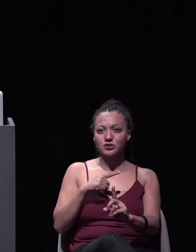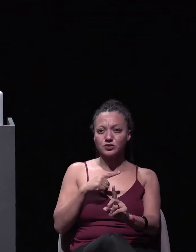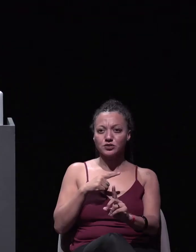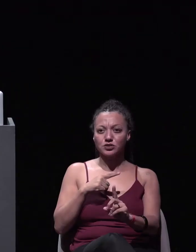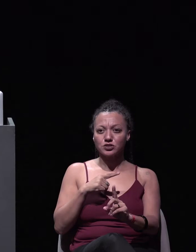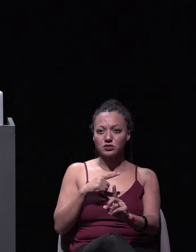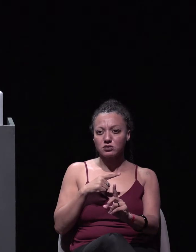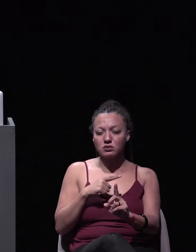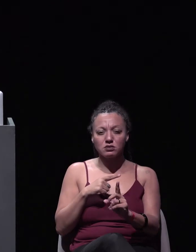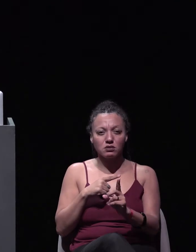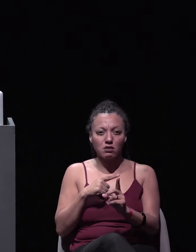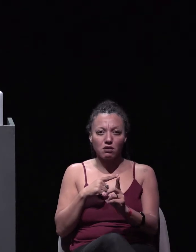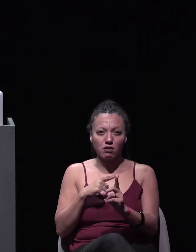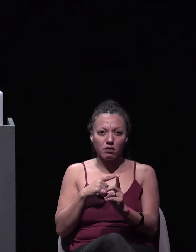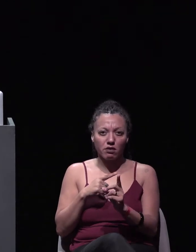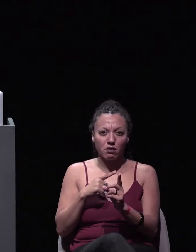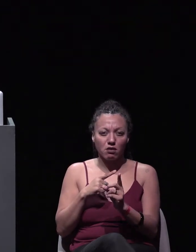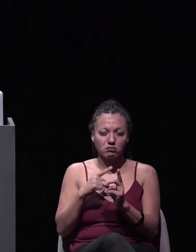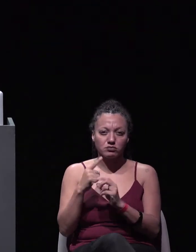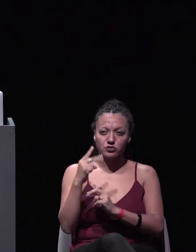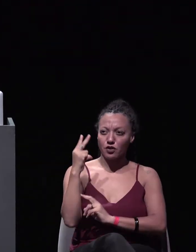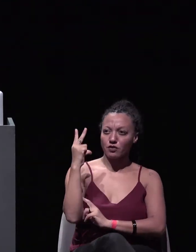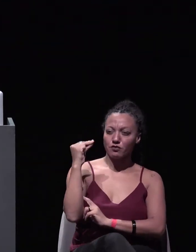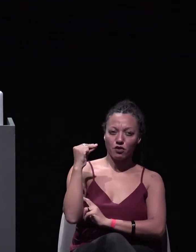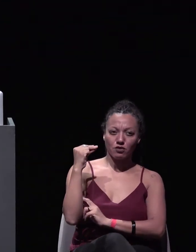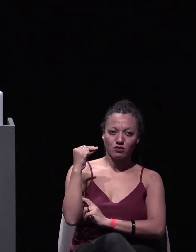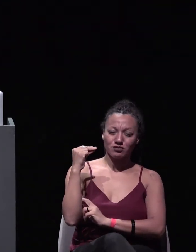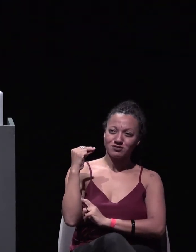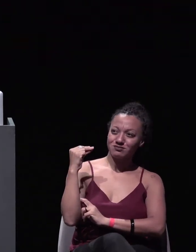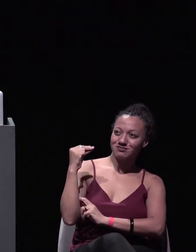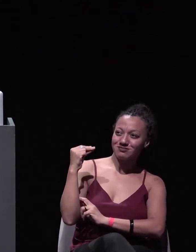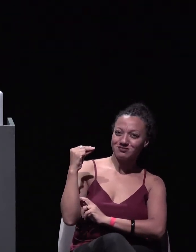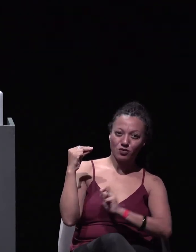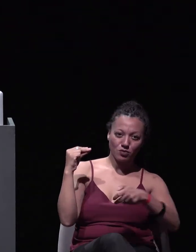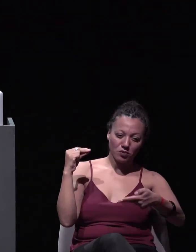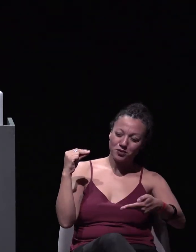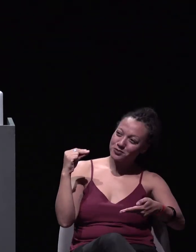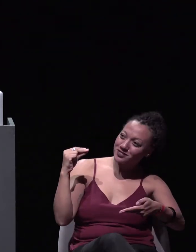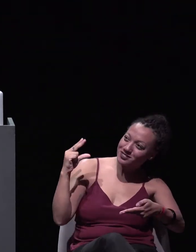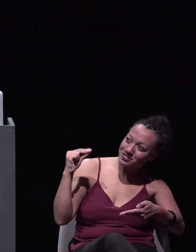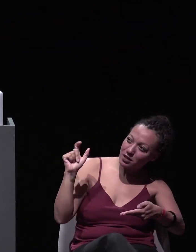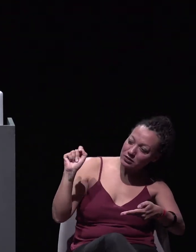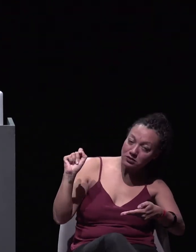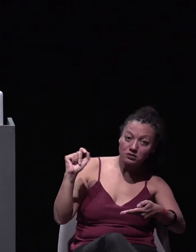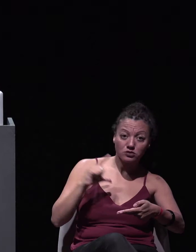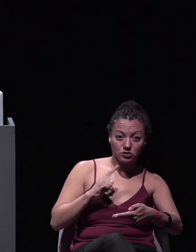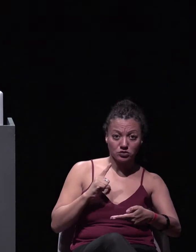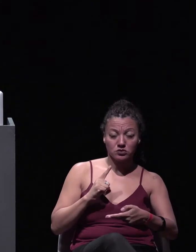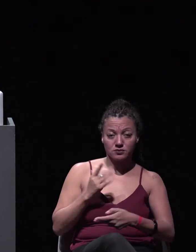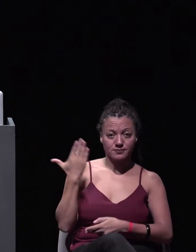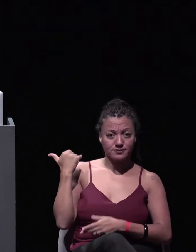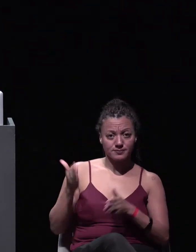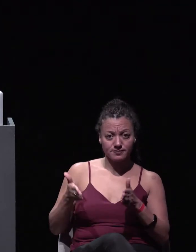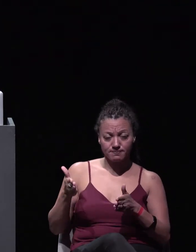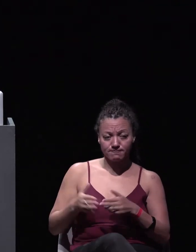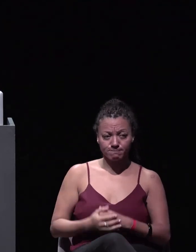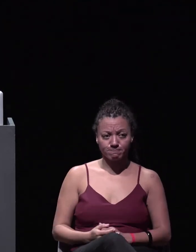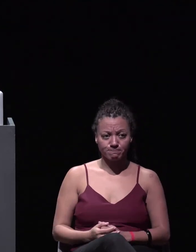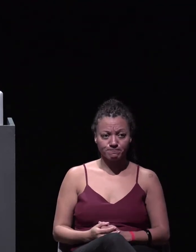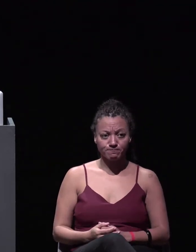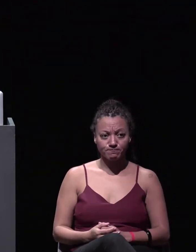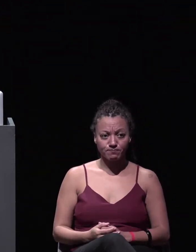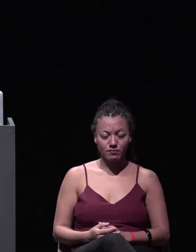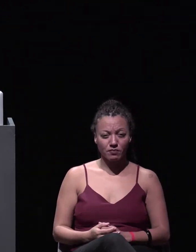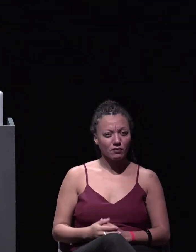ser adquiridos, as pessoas postavam para fotos junto daquele corpo, e quando as notícias